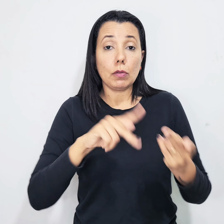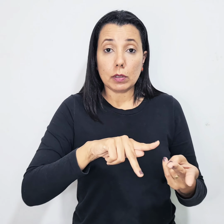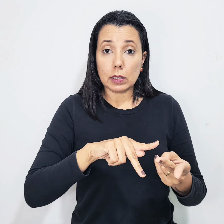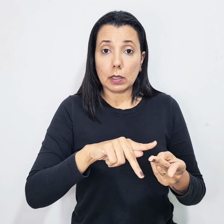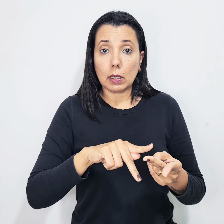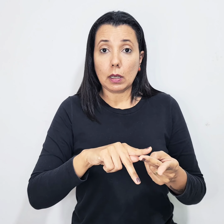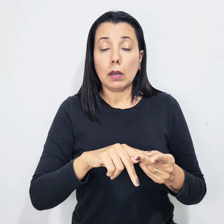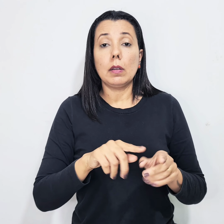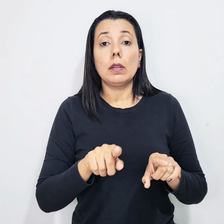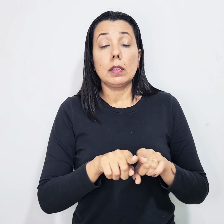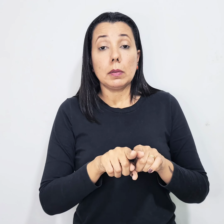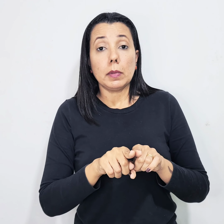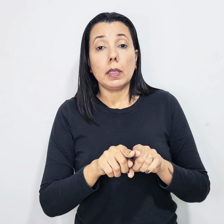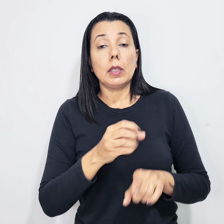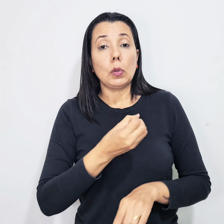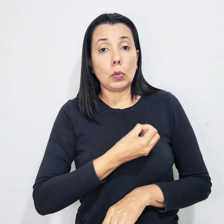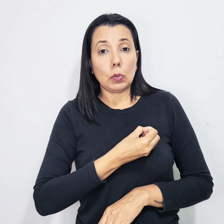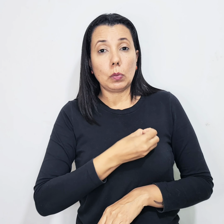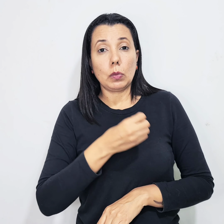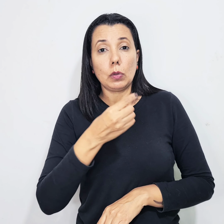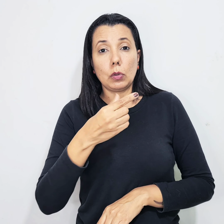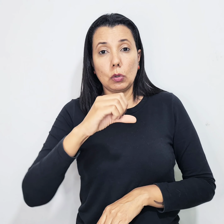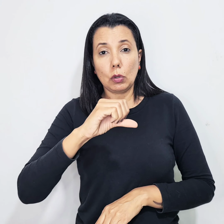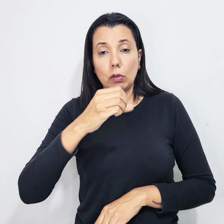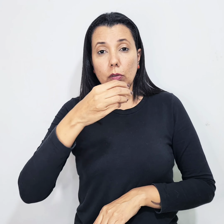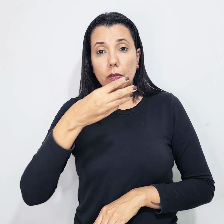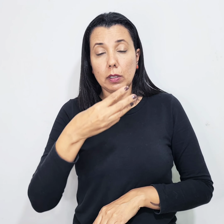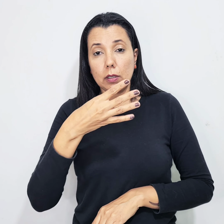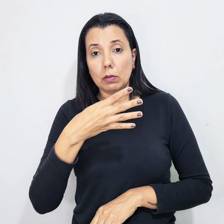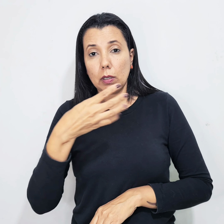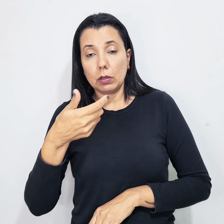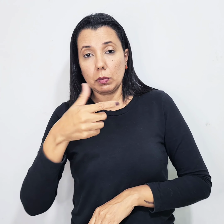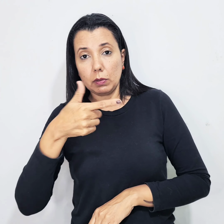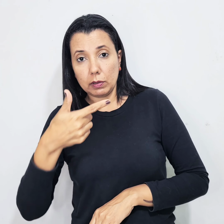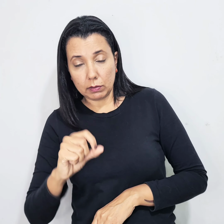Medida Provisória número 934/2020.